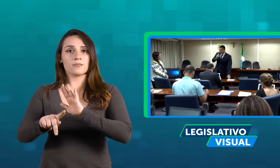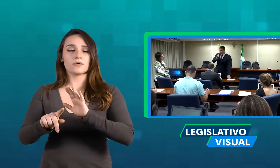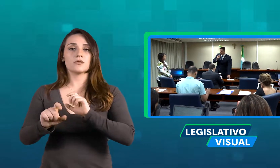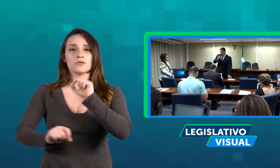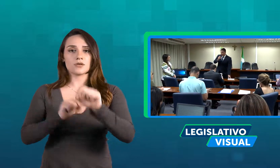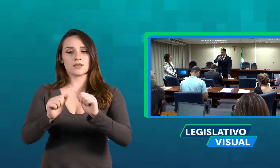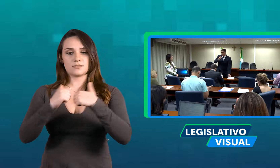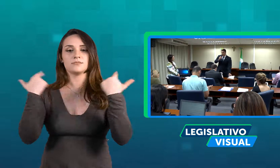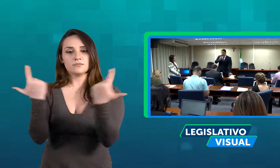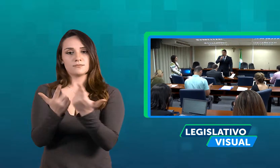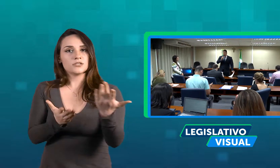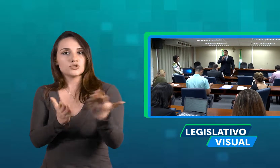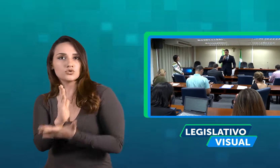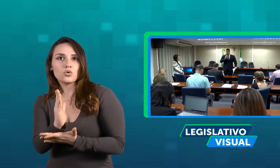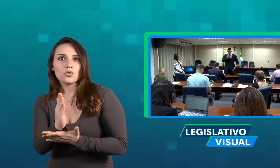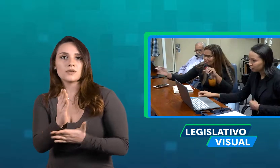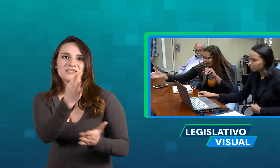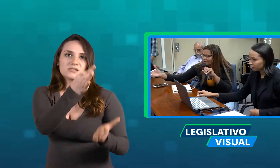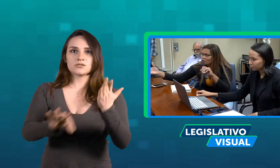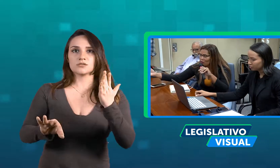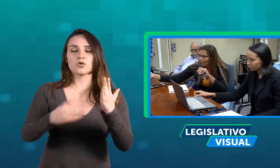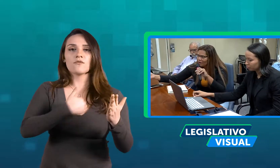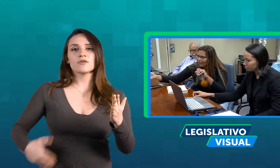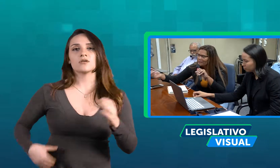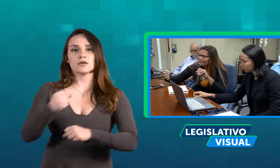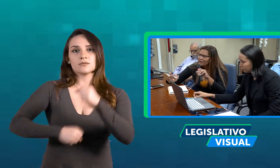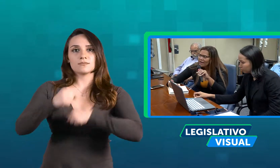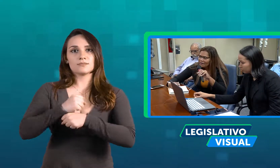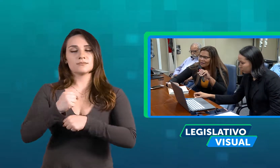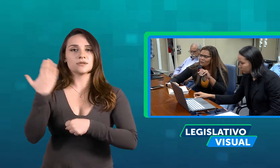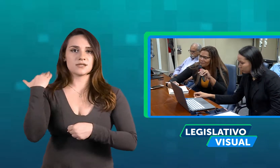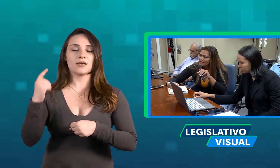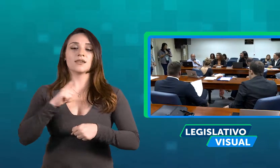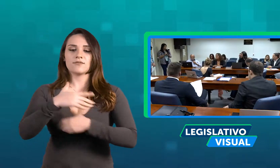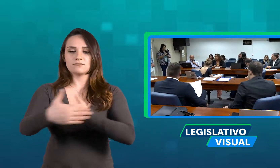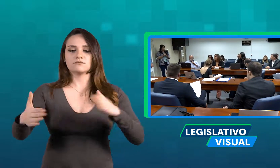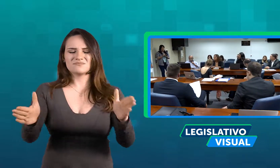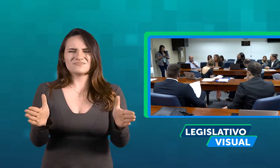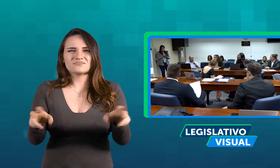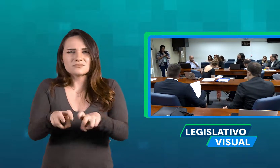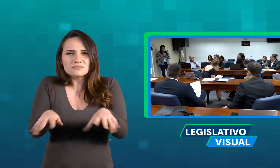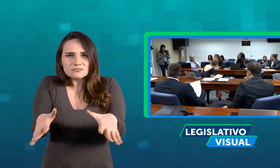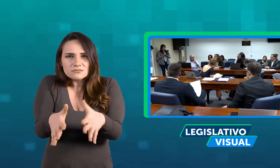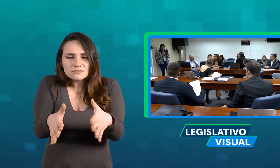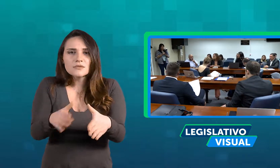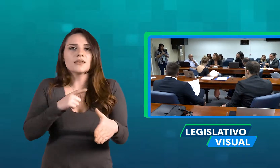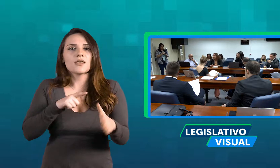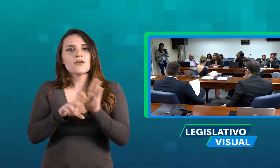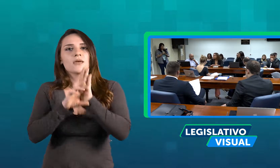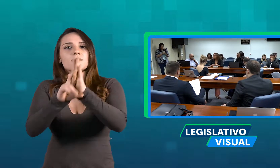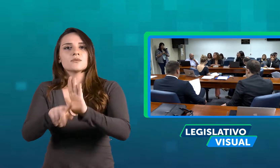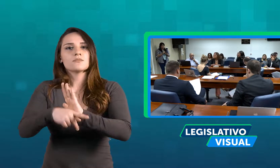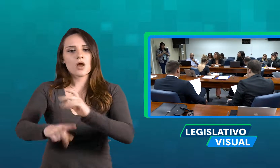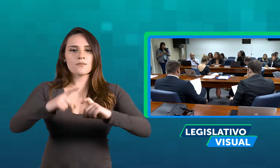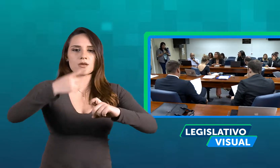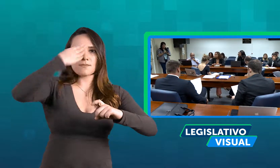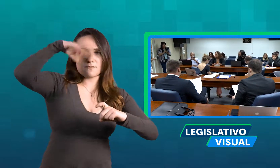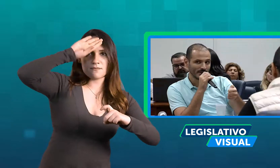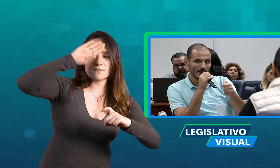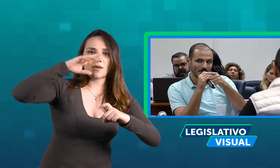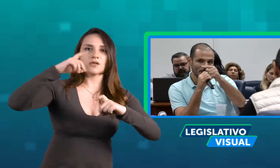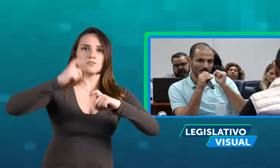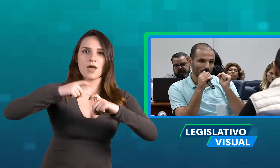e sancionada pelo governo no ano passado, reuniram no plenarinho da Assembleia representantes dos conselhos de enfermagem e